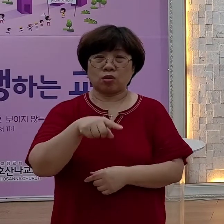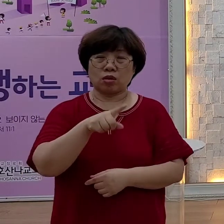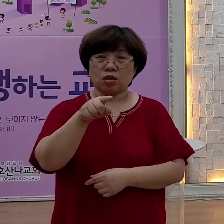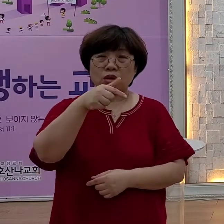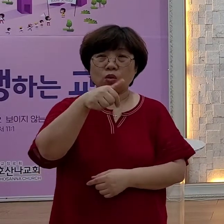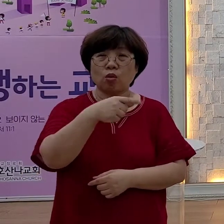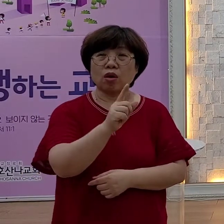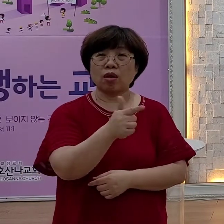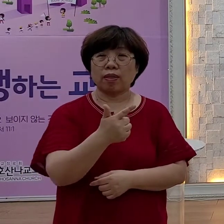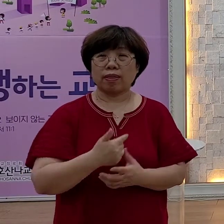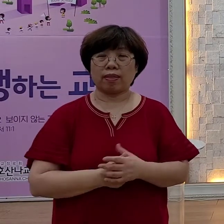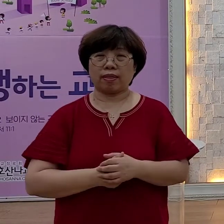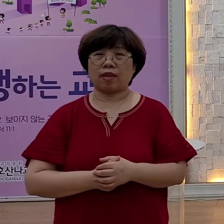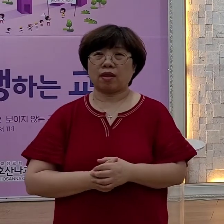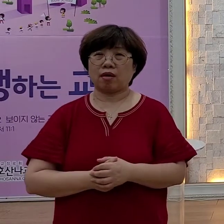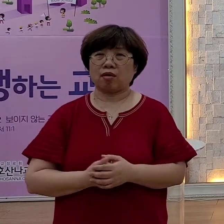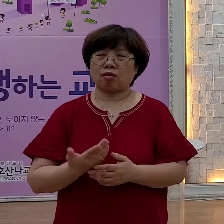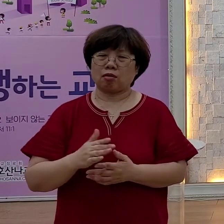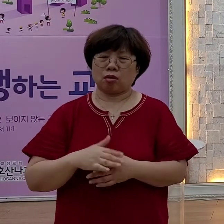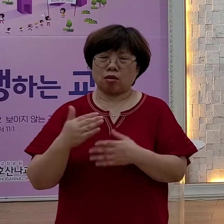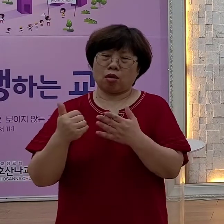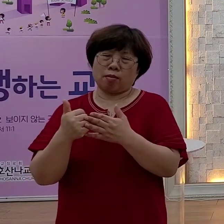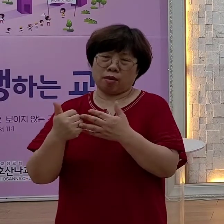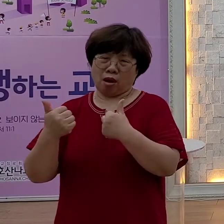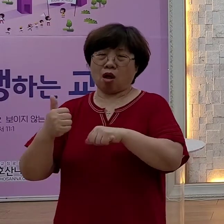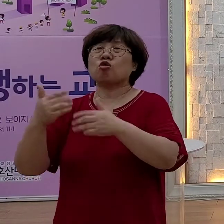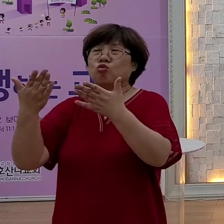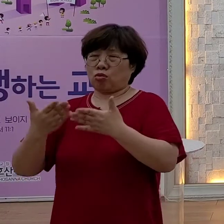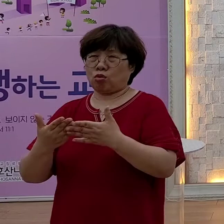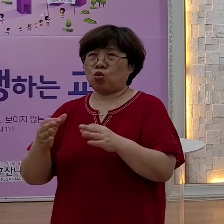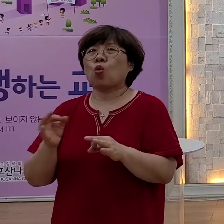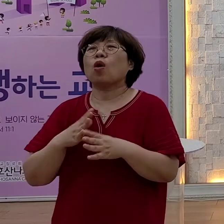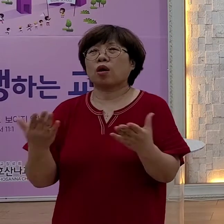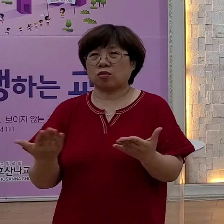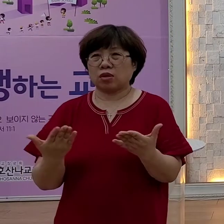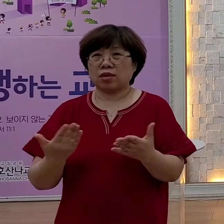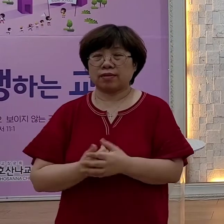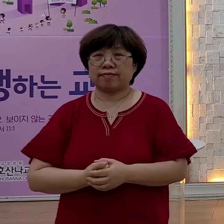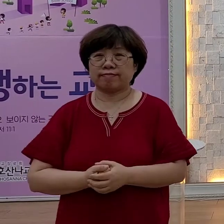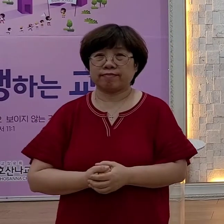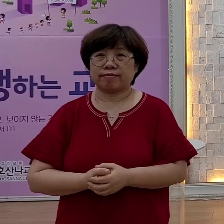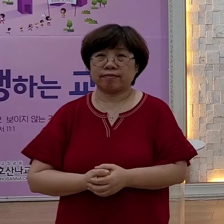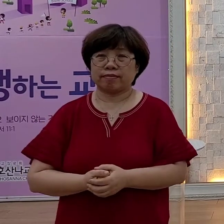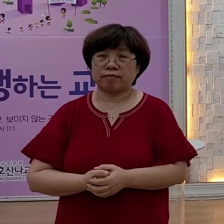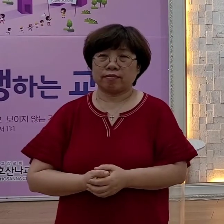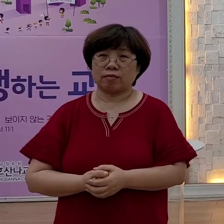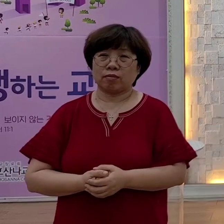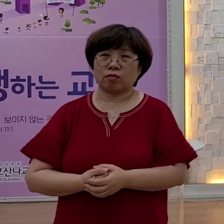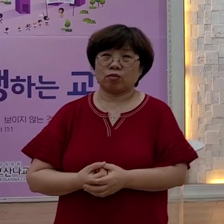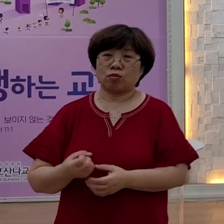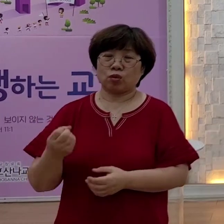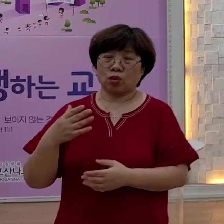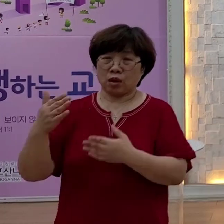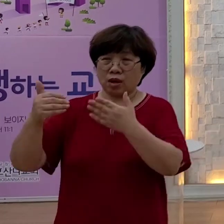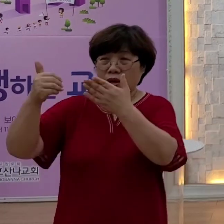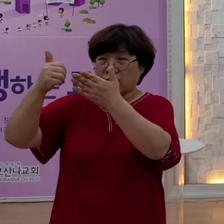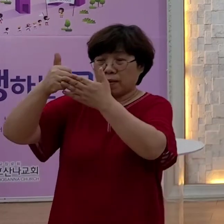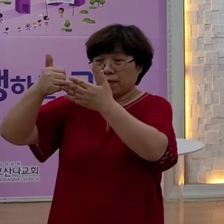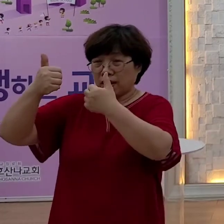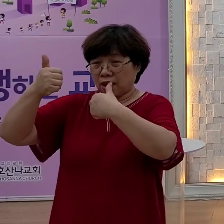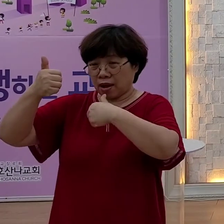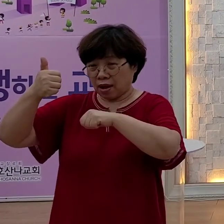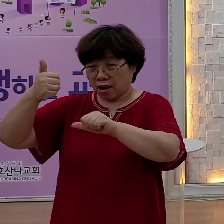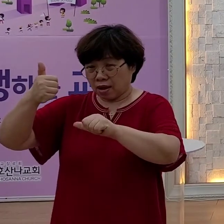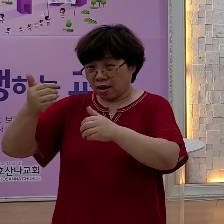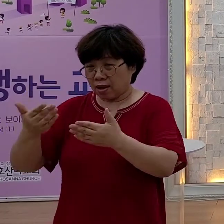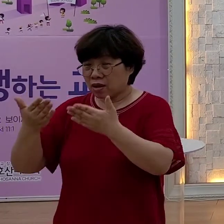아들을 주셨습니다. 놀라운 일이지. 자, 그리고 한나는 하나님께 바치겠다고 한